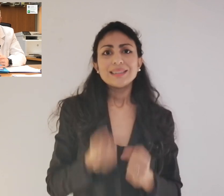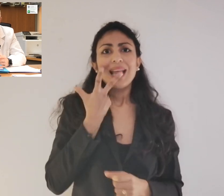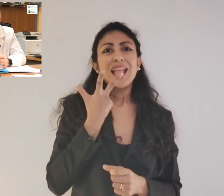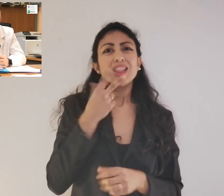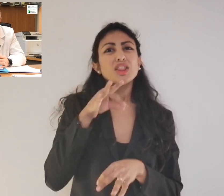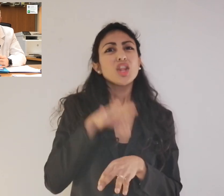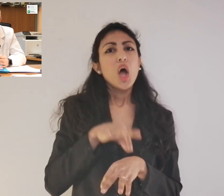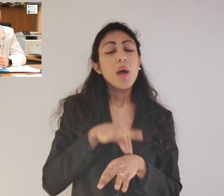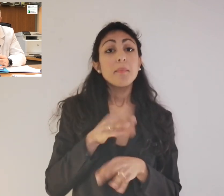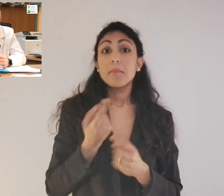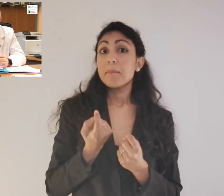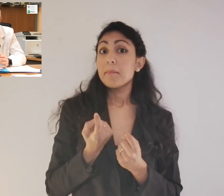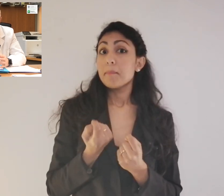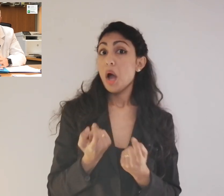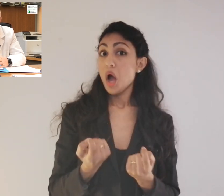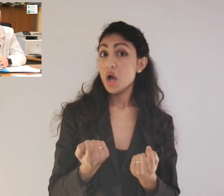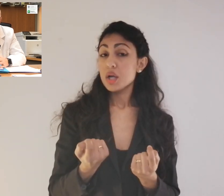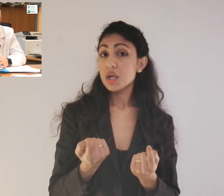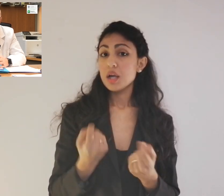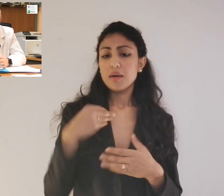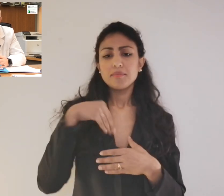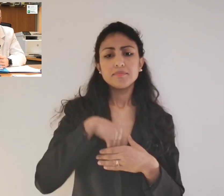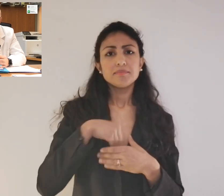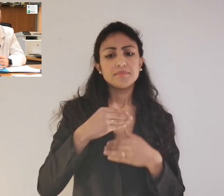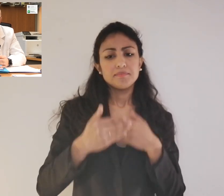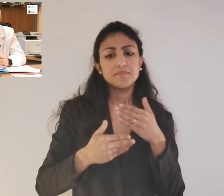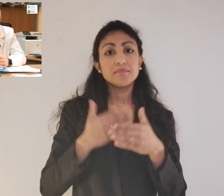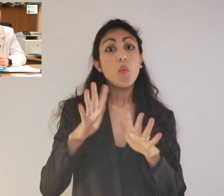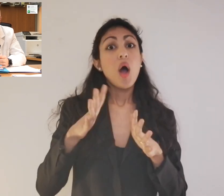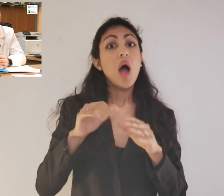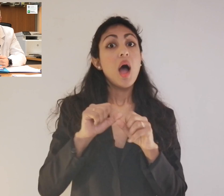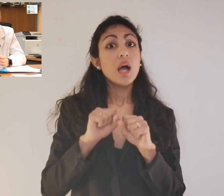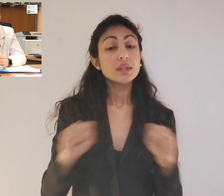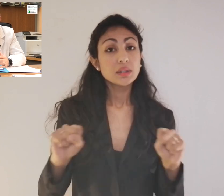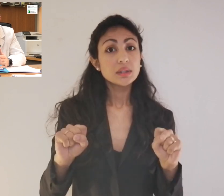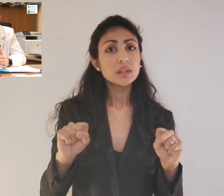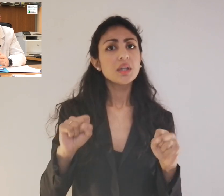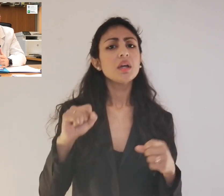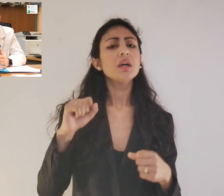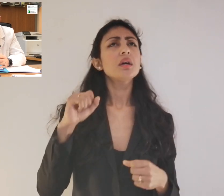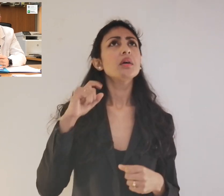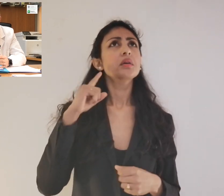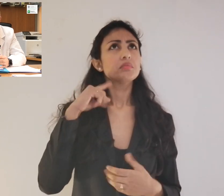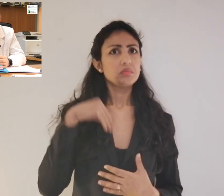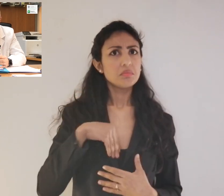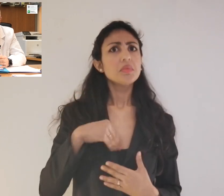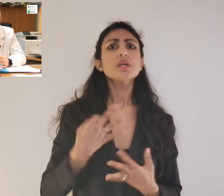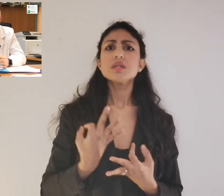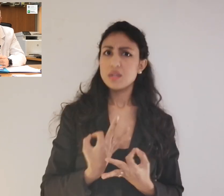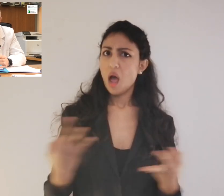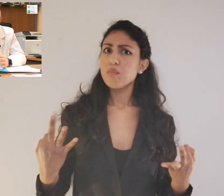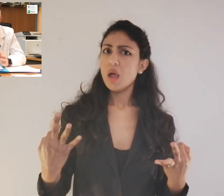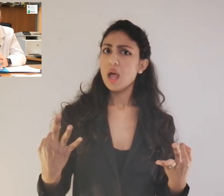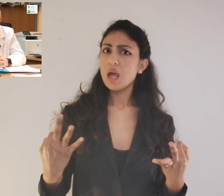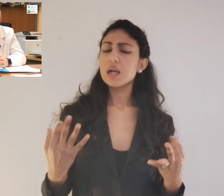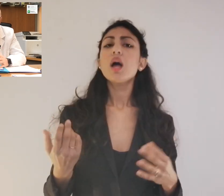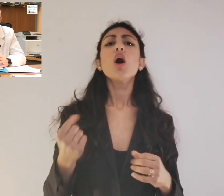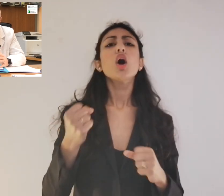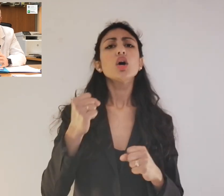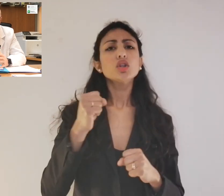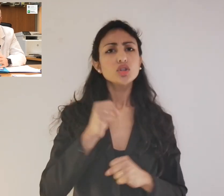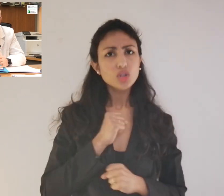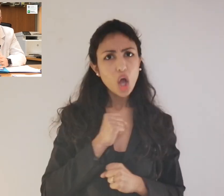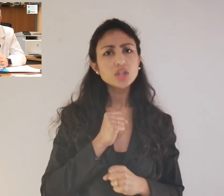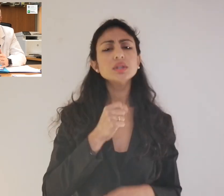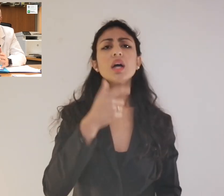ma è poco sintomatica o è nella fase di guarigione, o comunque una mamma che sta bene, quindi che non ha